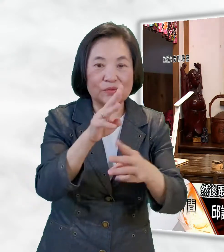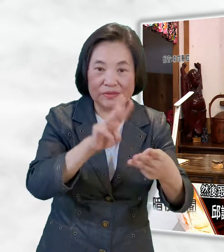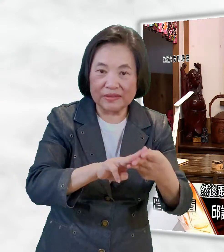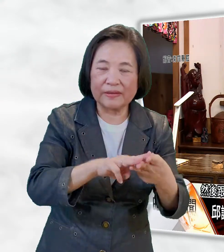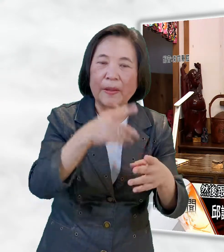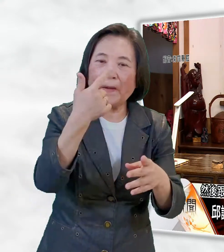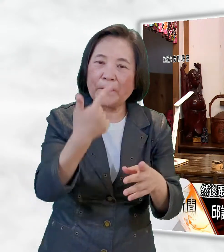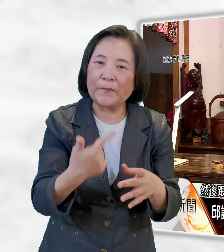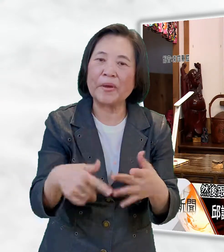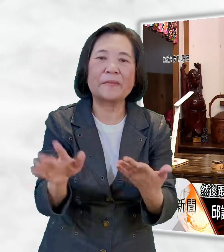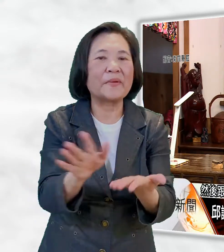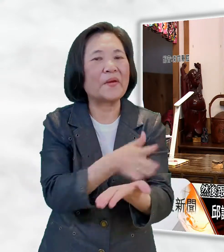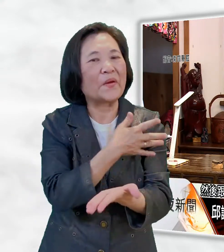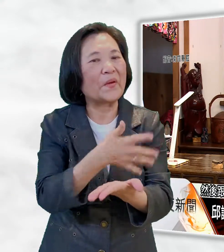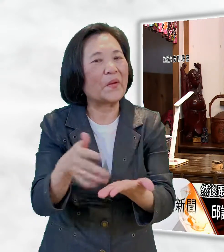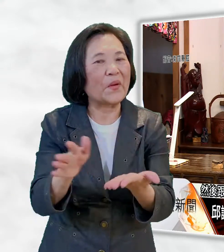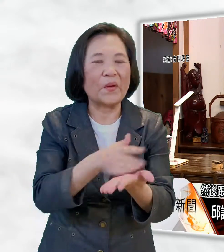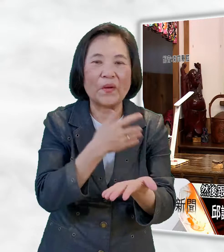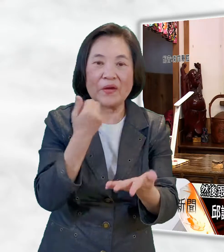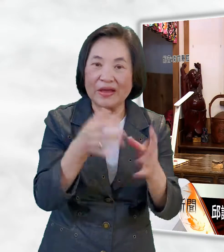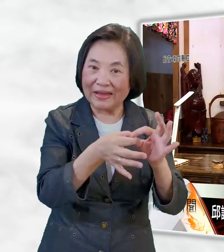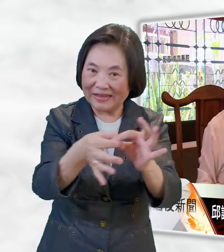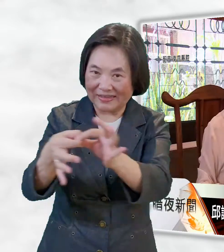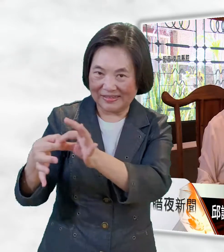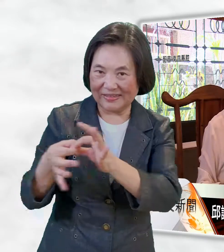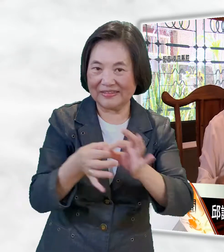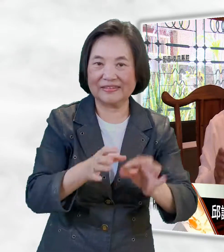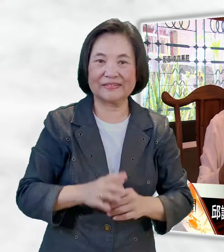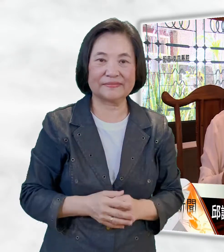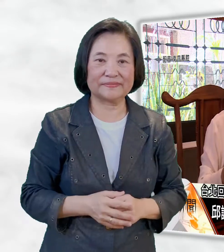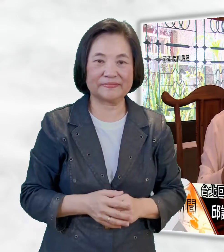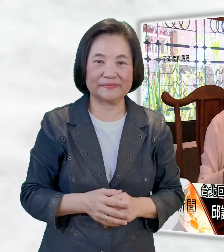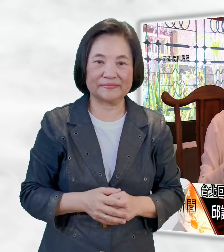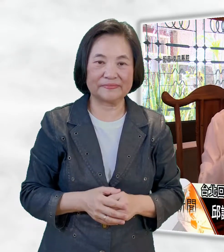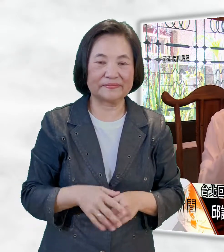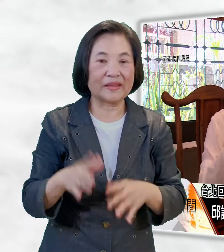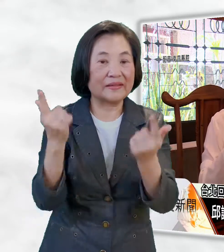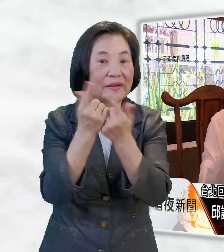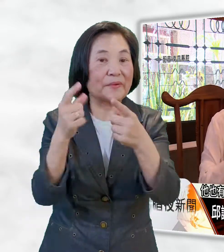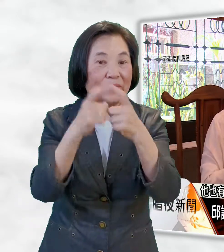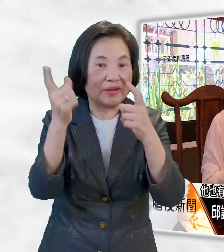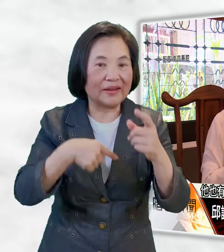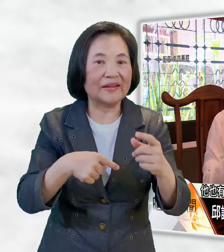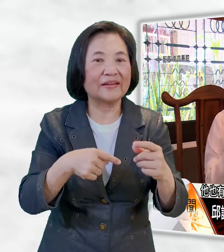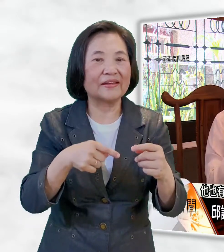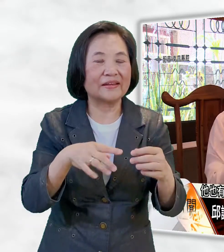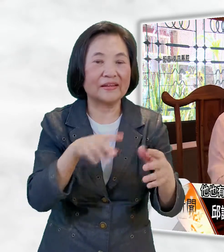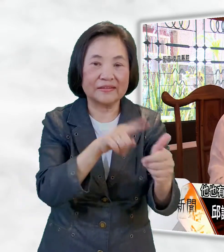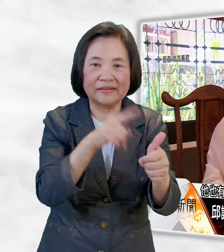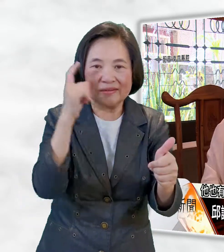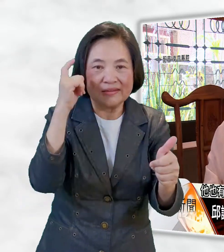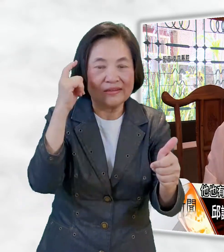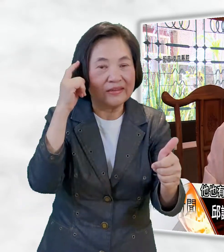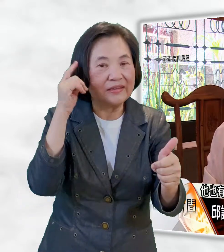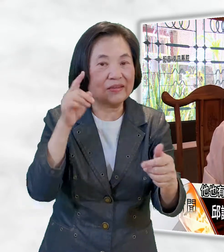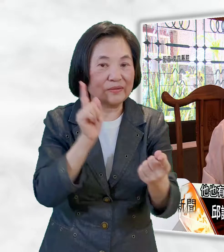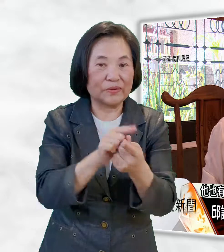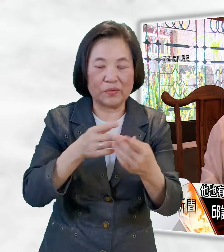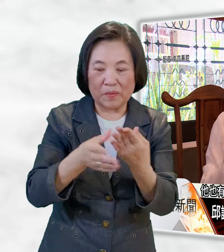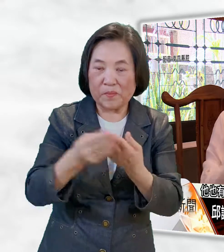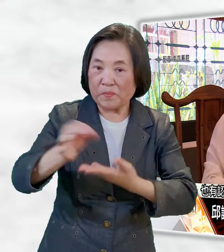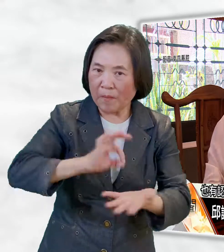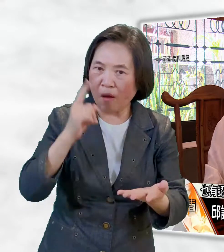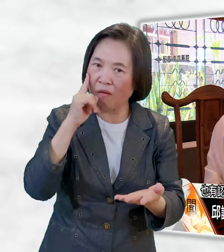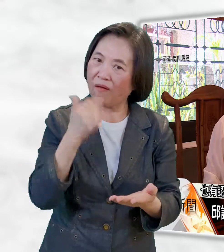铁卖的裂隙更好去。 那么过来等于讲，伊也有认同一个事业的发展未